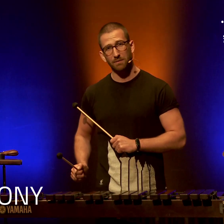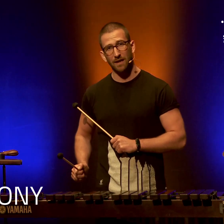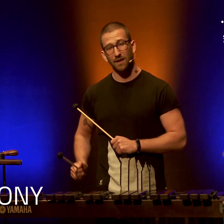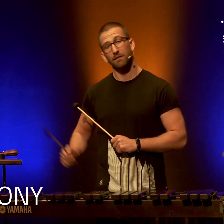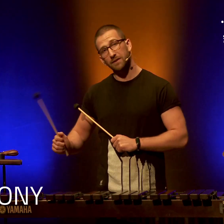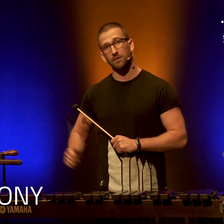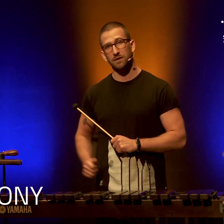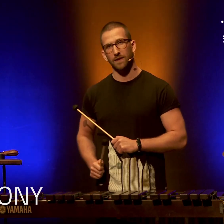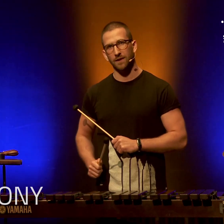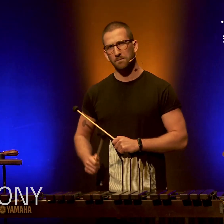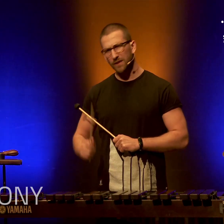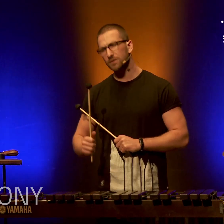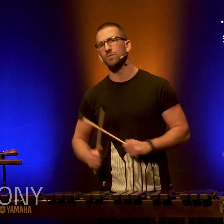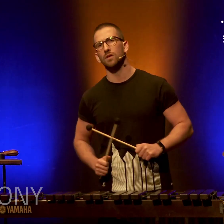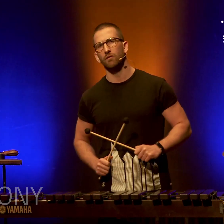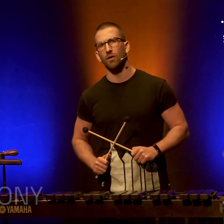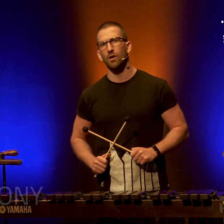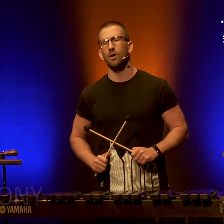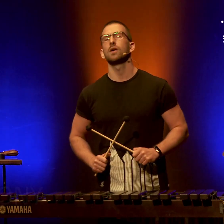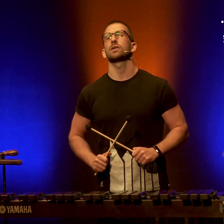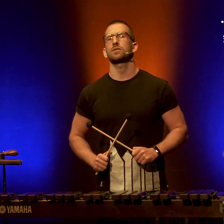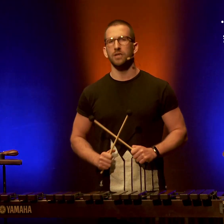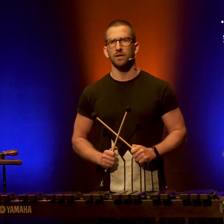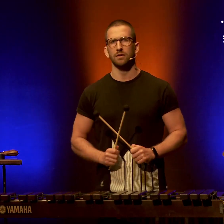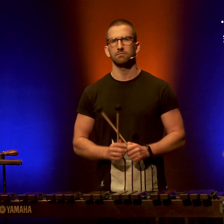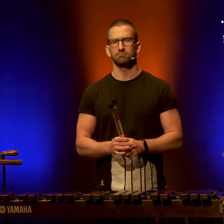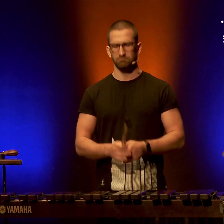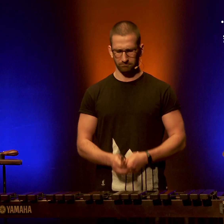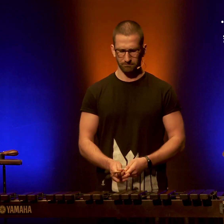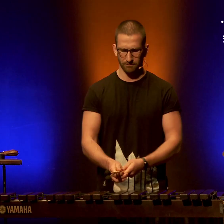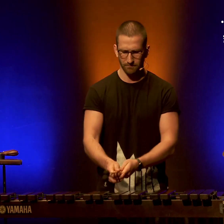Mała sztabka, wysoki dźwięk i stosunkowo cichy.